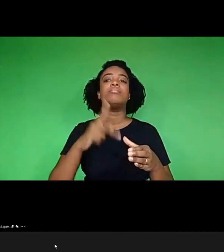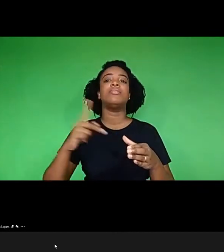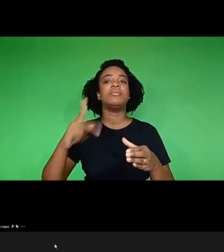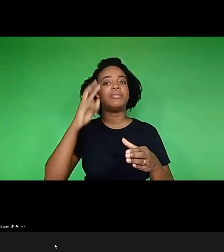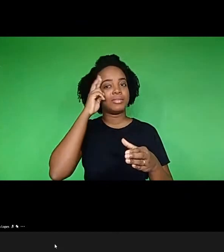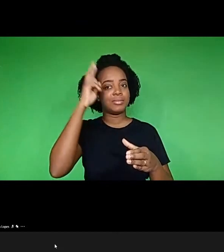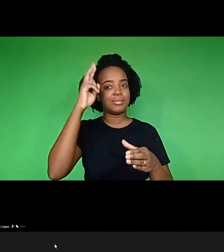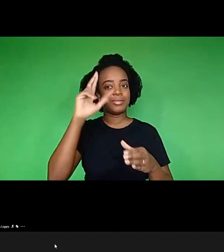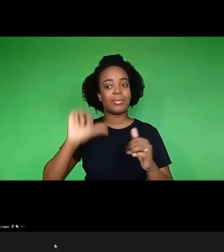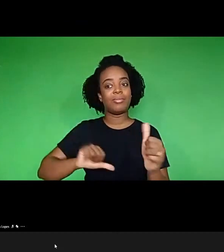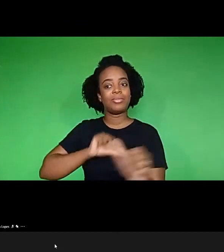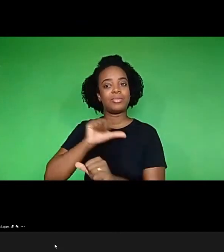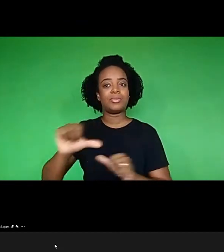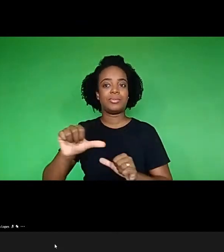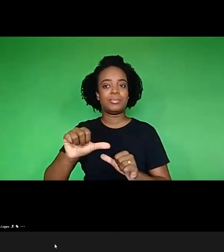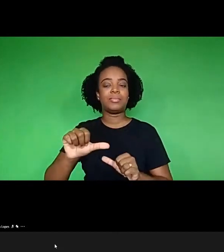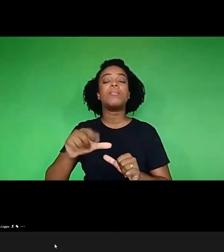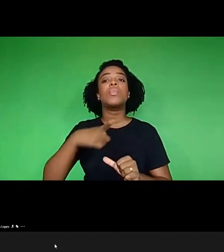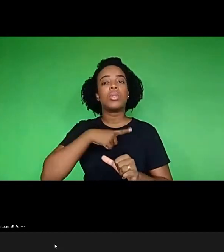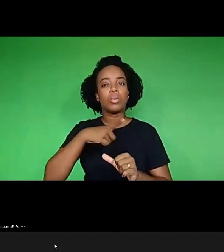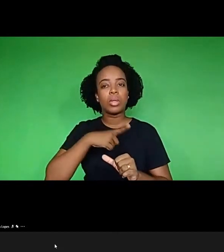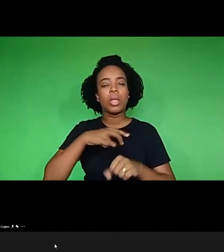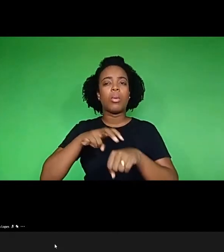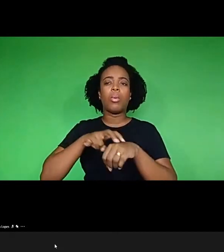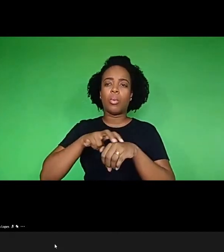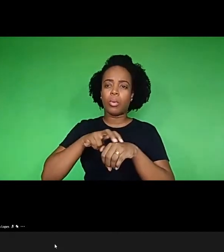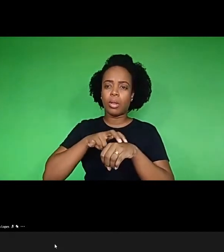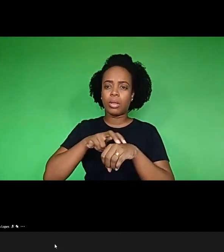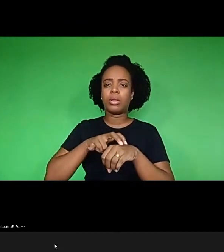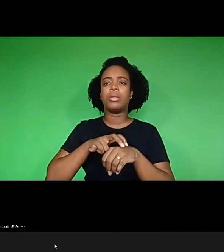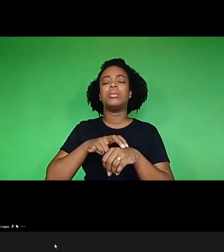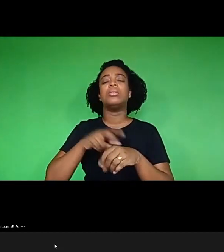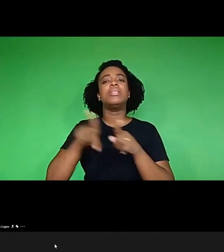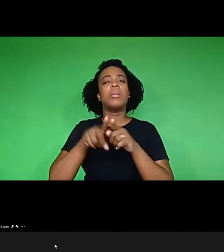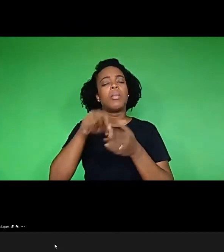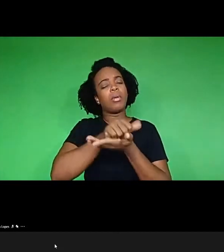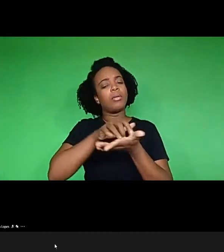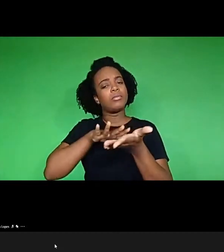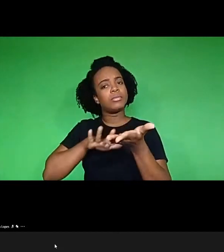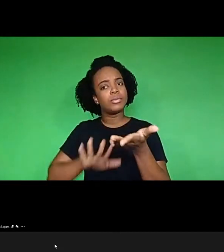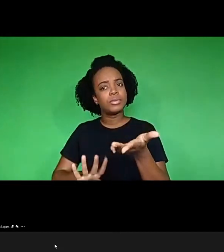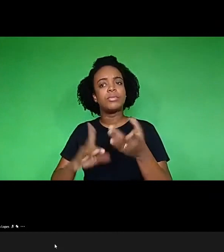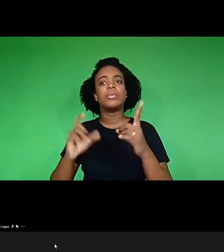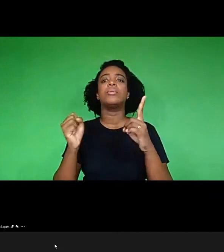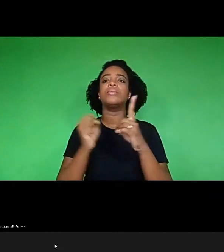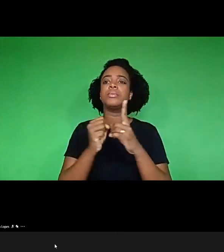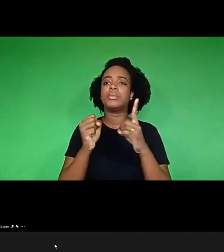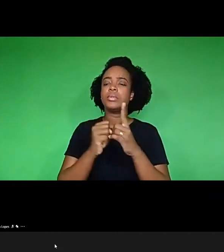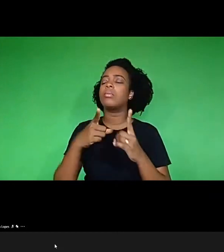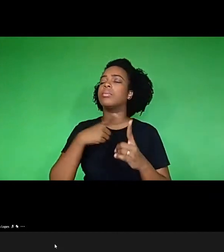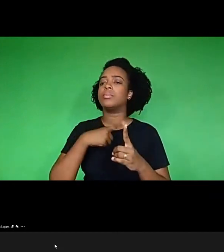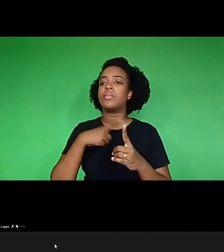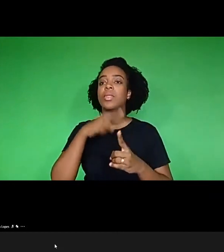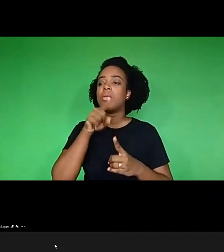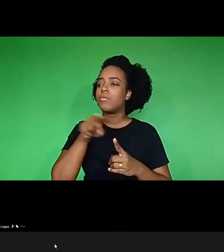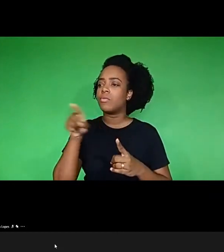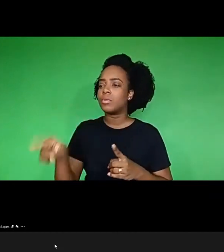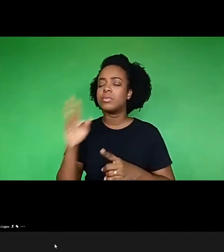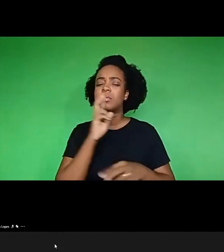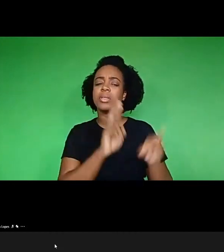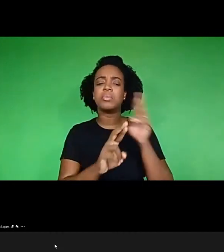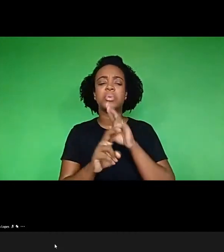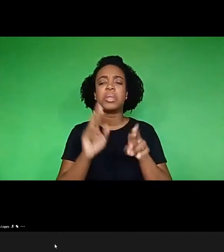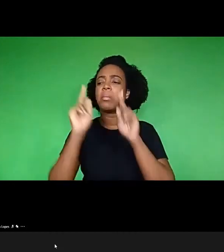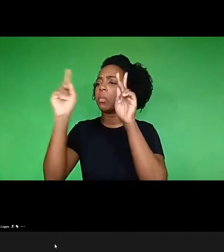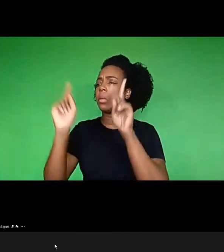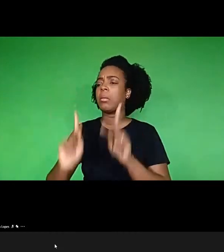online, eles estarão enviando para vocês atividades de forma assíncrona. Serão atividades que vocês vão responder em qualquer horário do dia, da